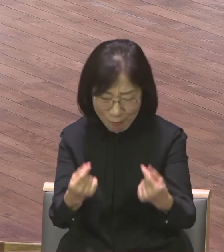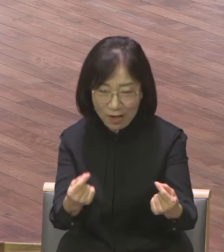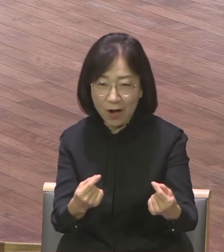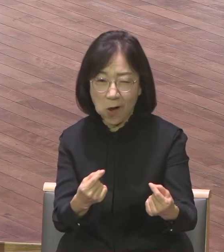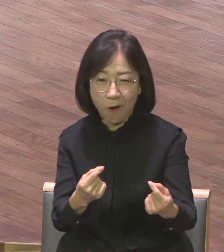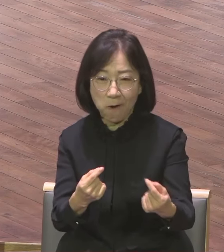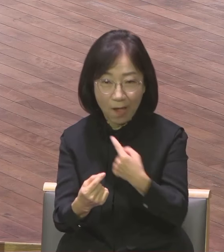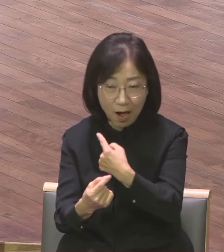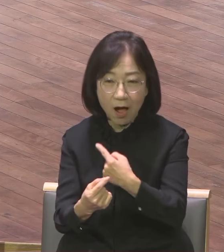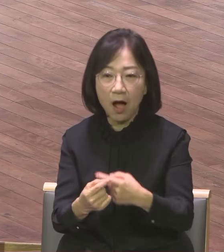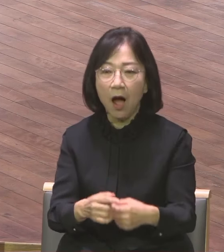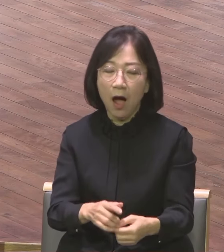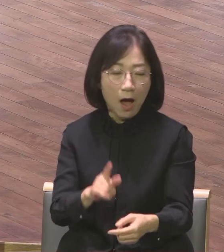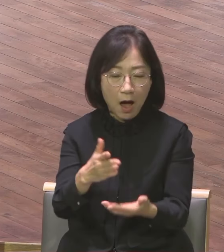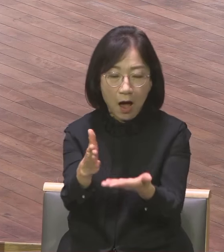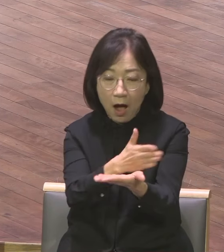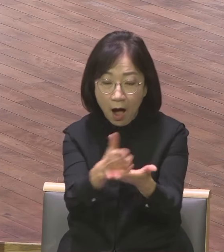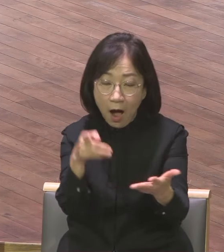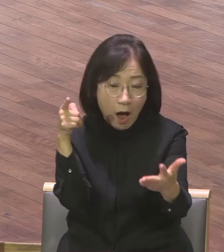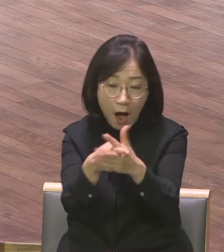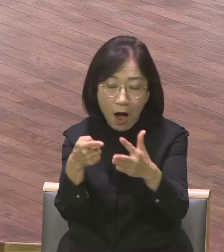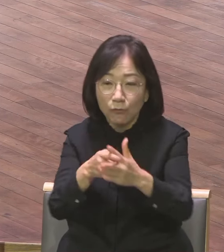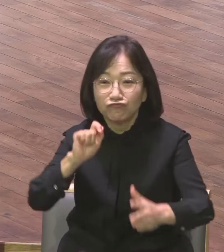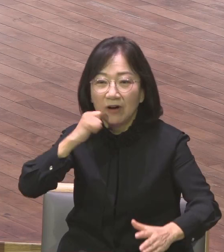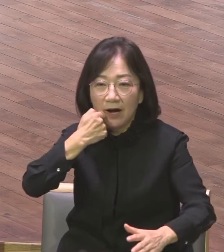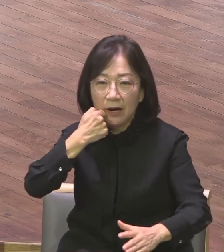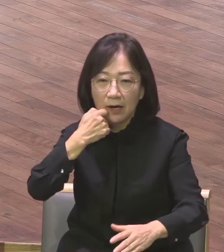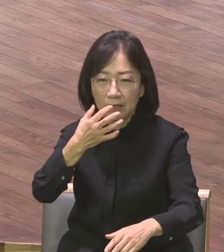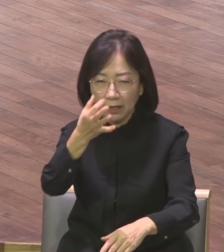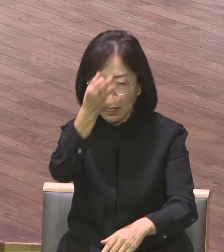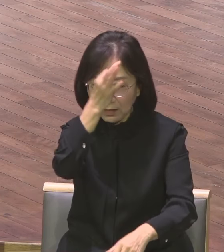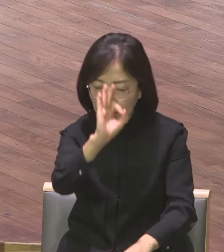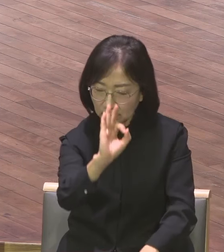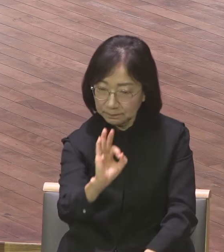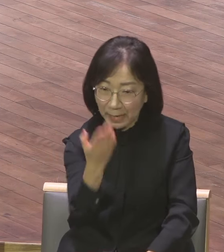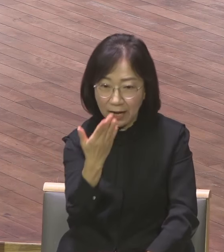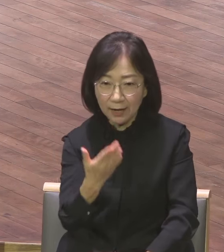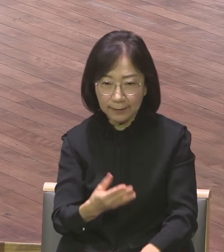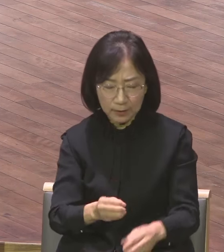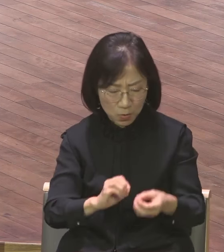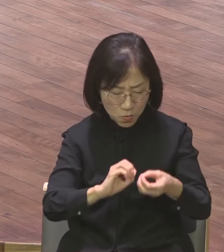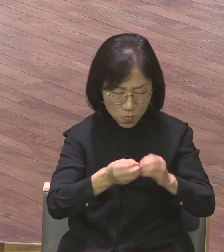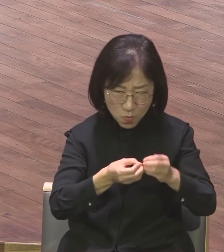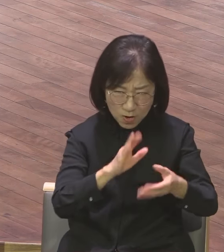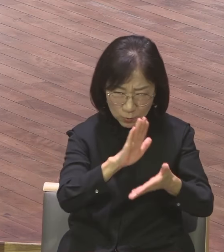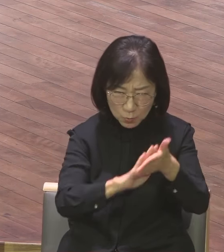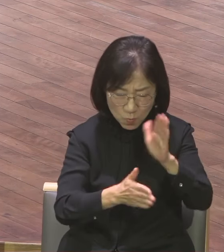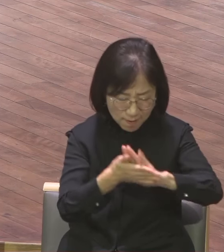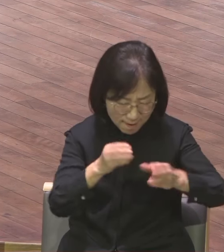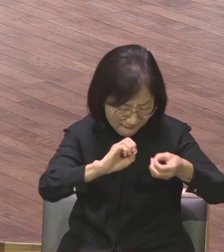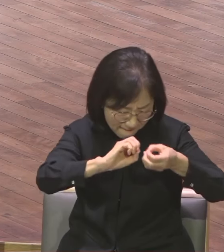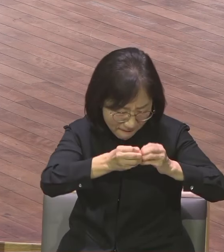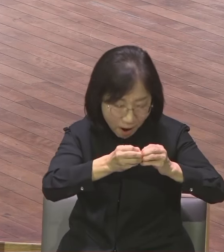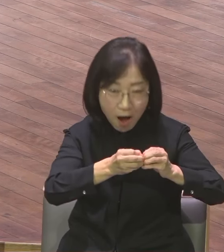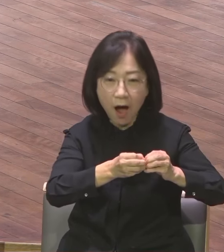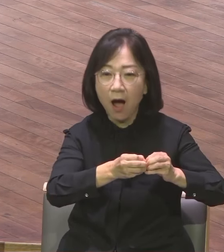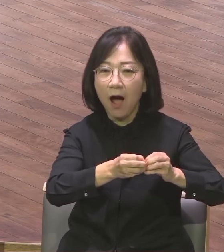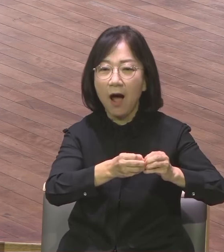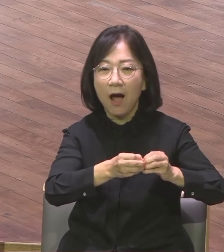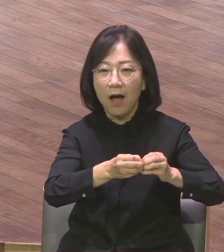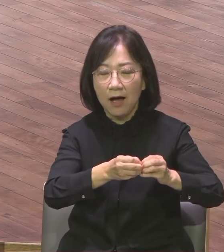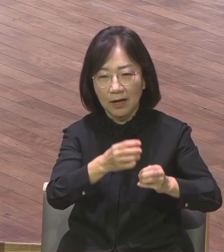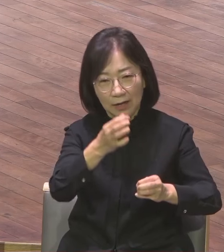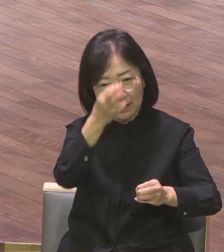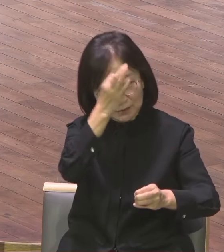그렇게 잘 만들지요. 아주 정교하게. 그 대한민국 짝퉁 시장의